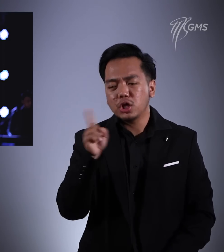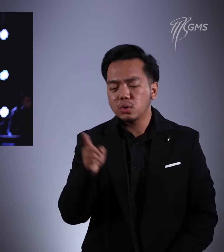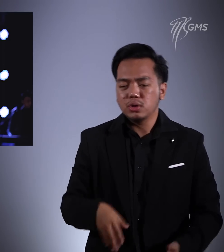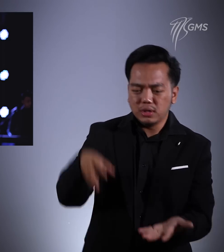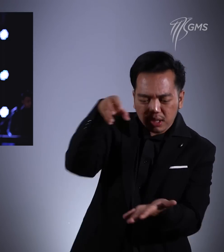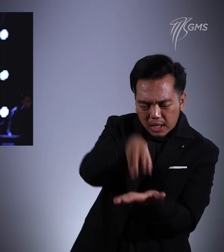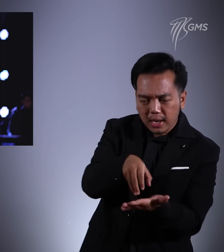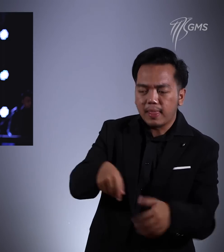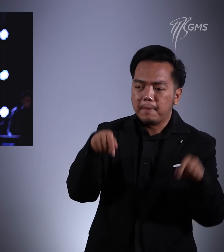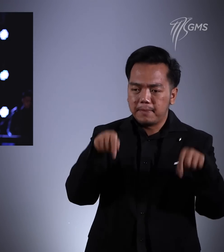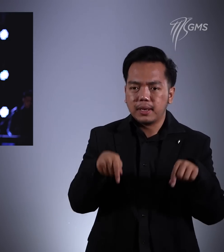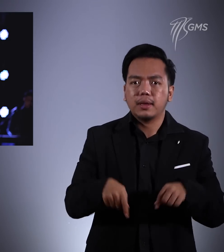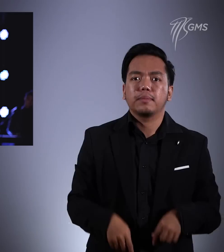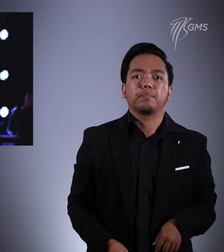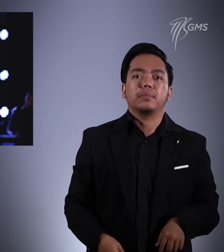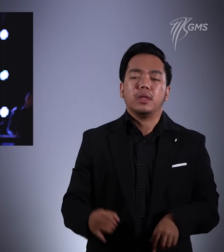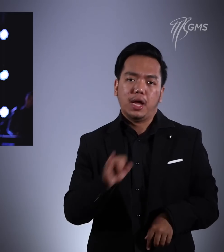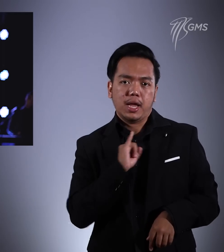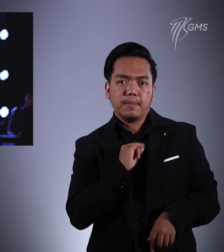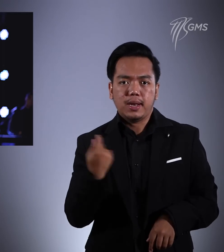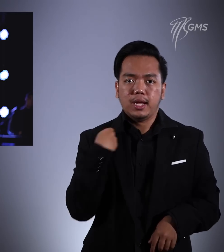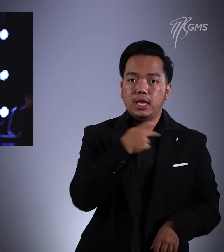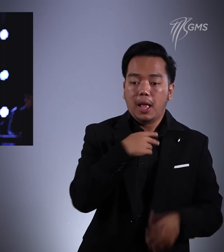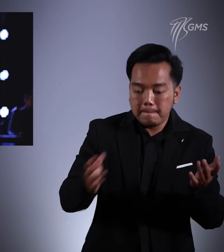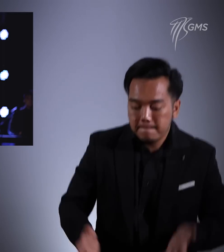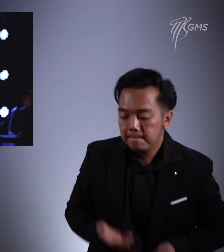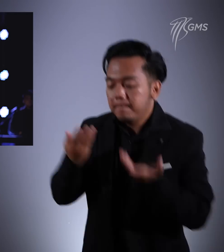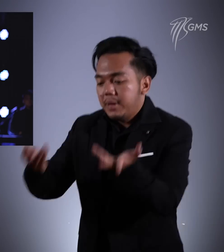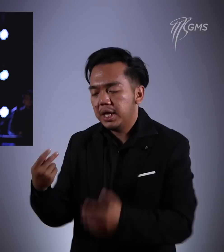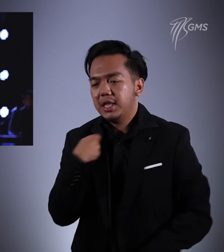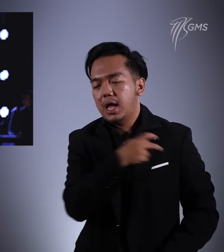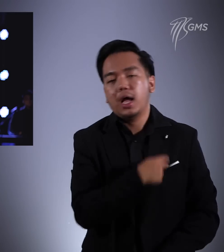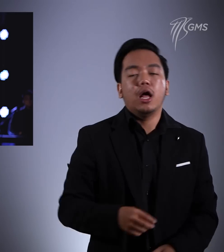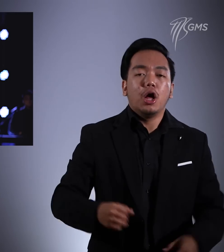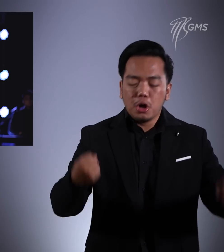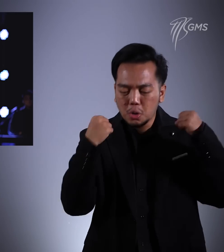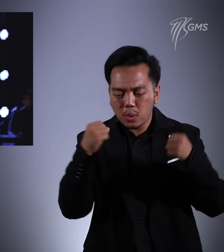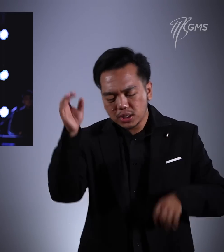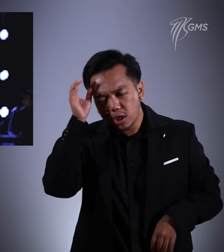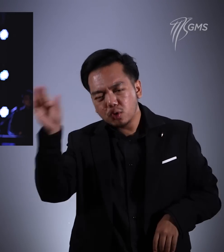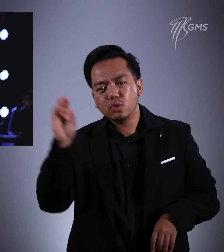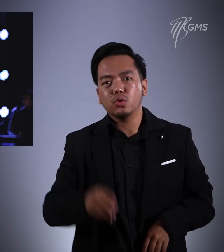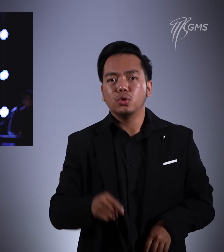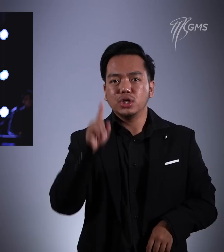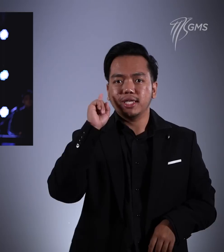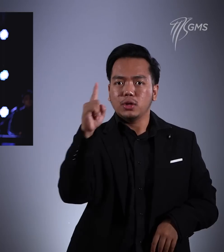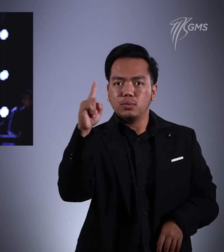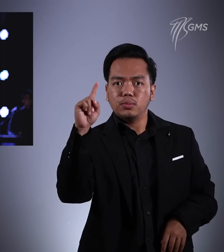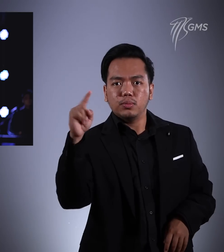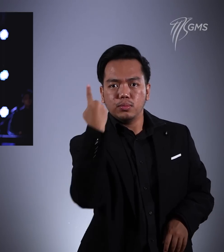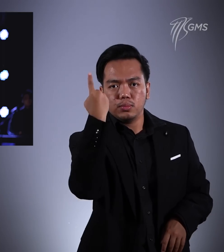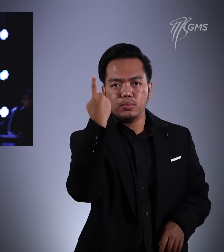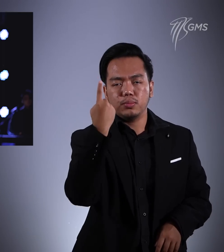pada ini. Iman kita memberi kita kuasa untuk satu. Catat itu di catatanmu. Mari jemaat, catat khotbah.